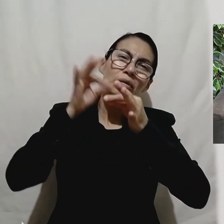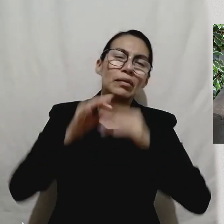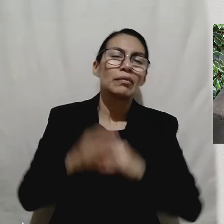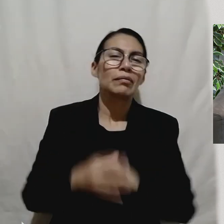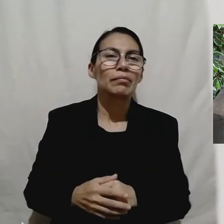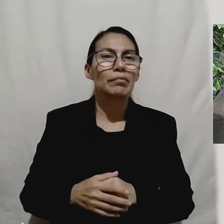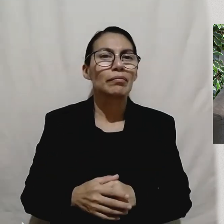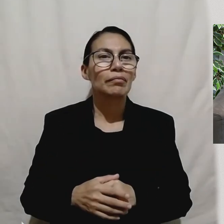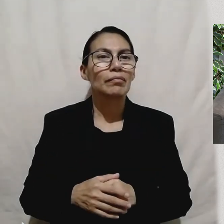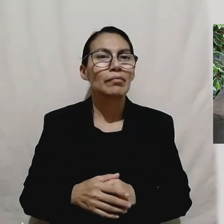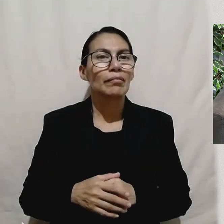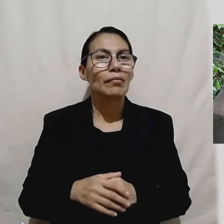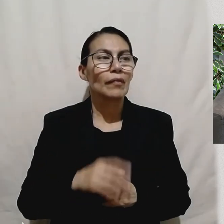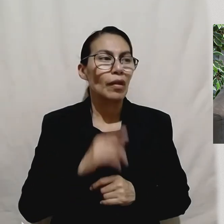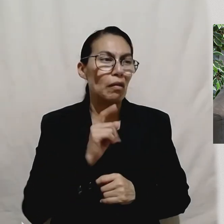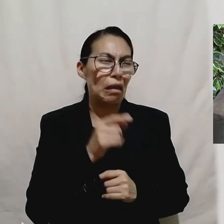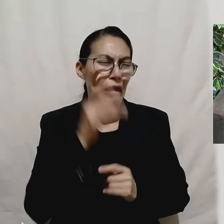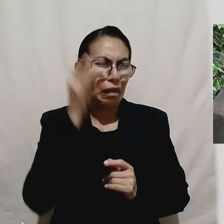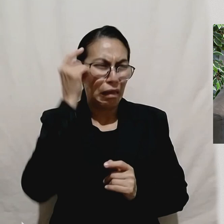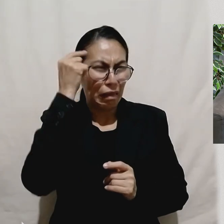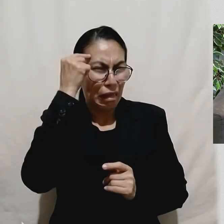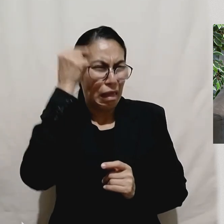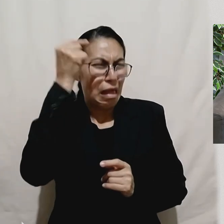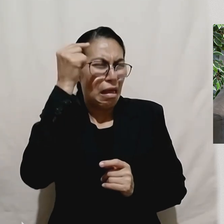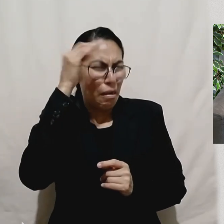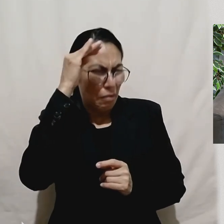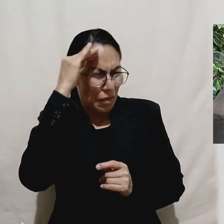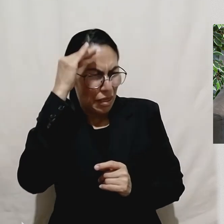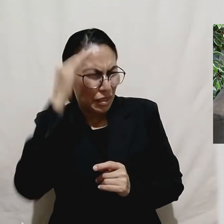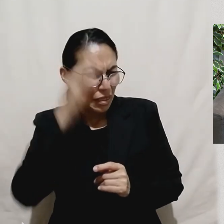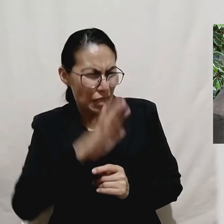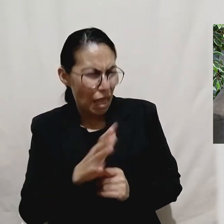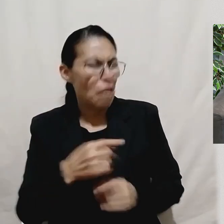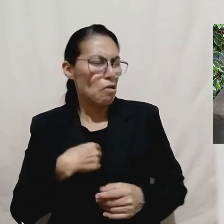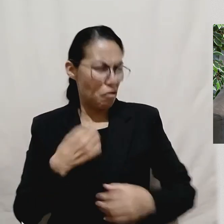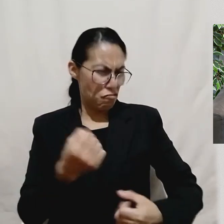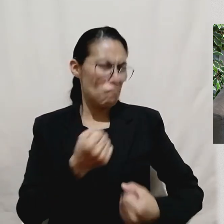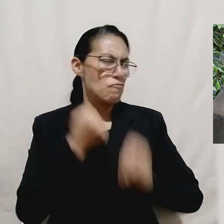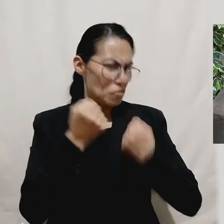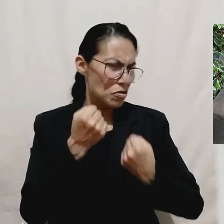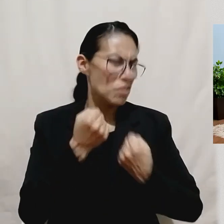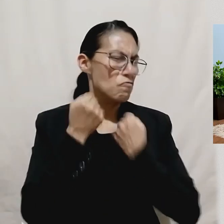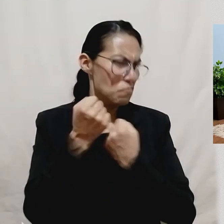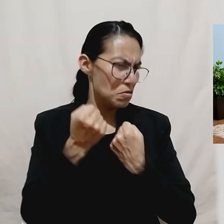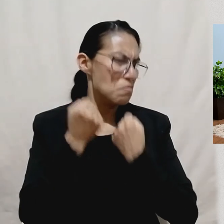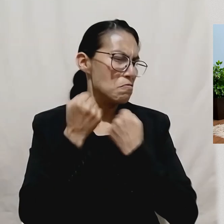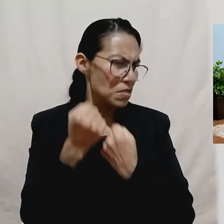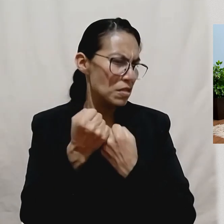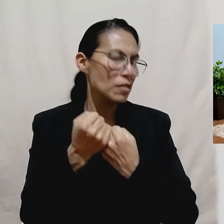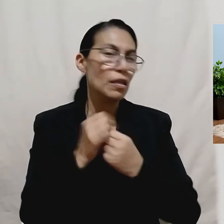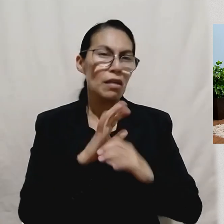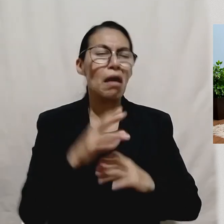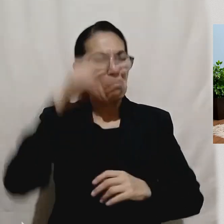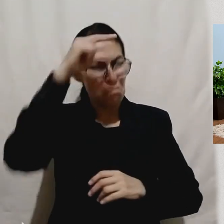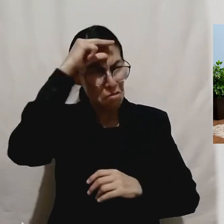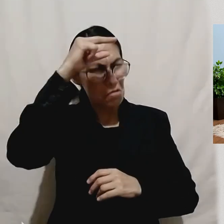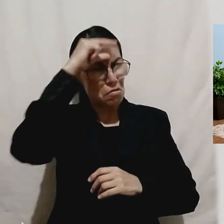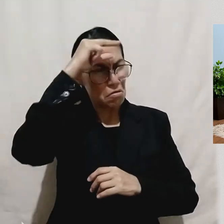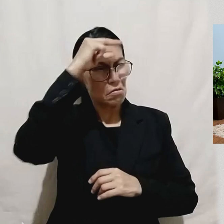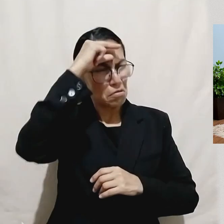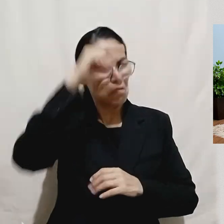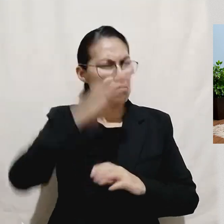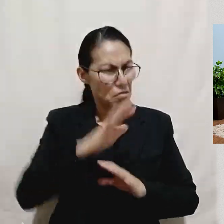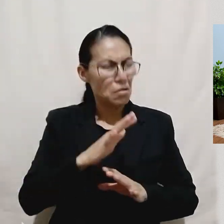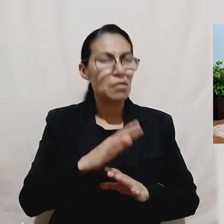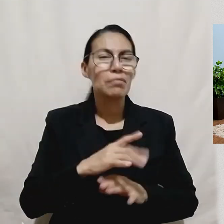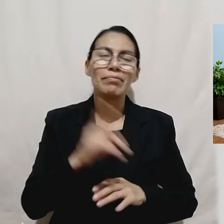siempre o sea que no es una como sugestión como cuando la gente dice No yo soy fuerte Yo soy fuerte soy